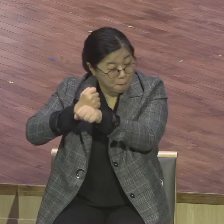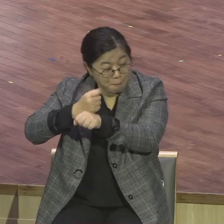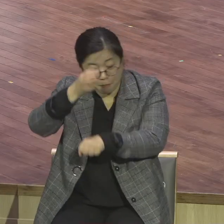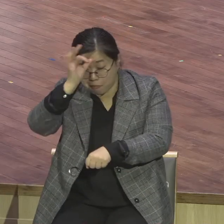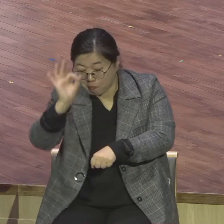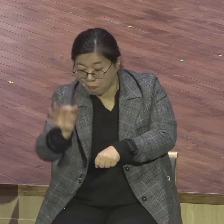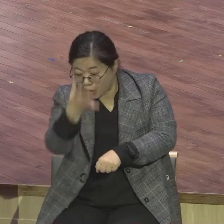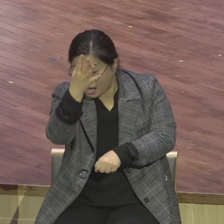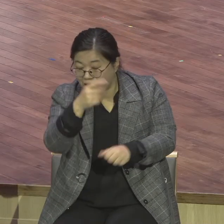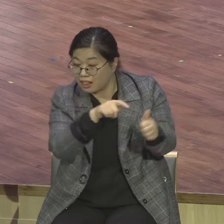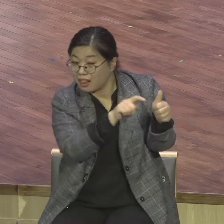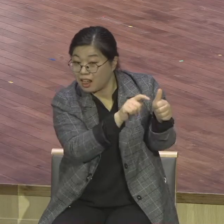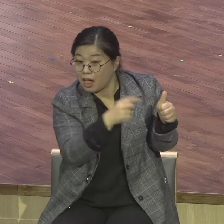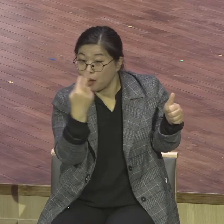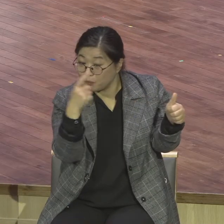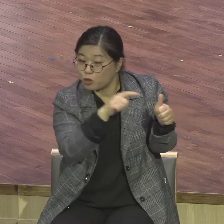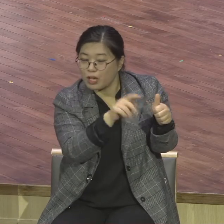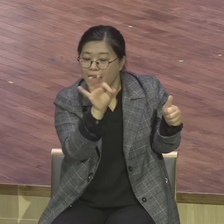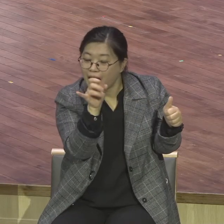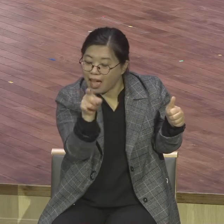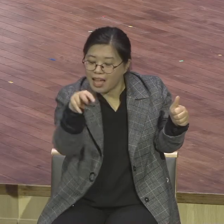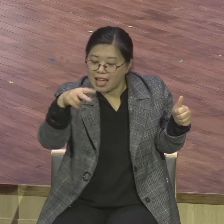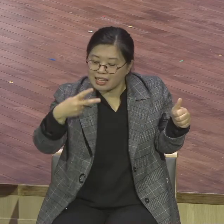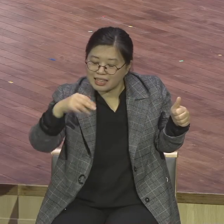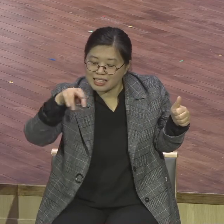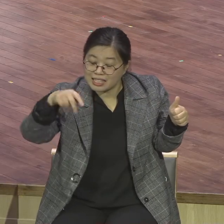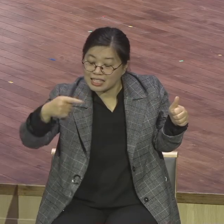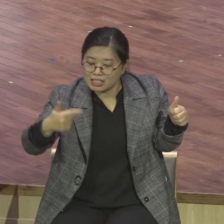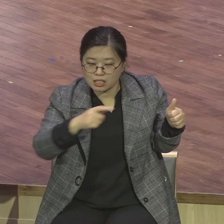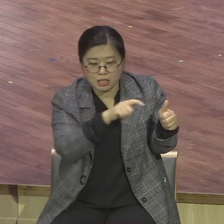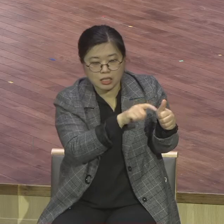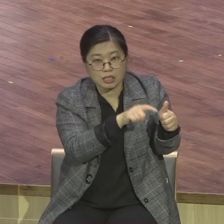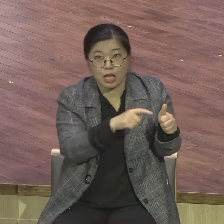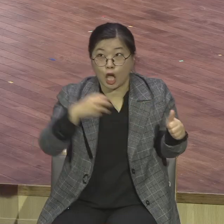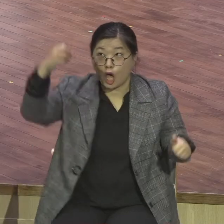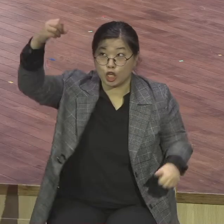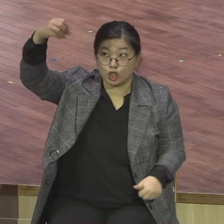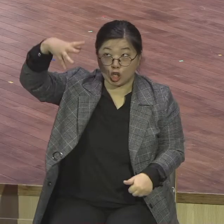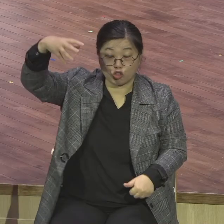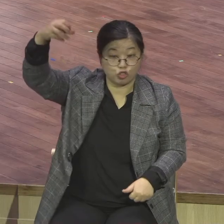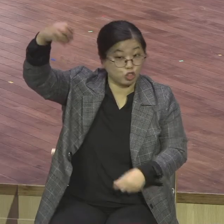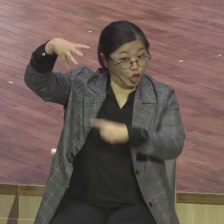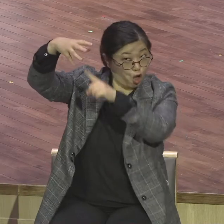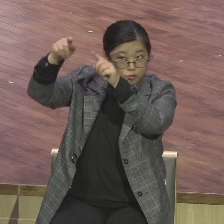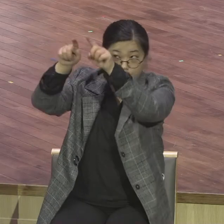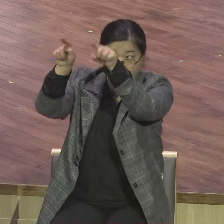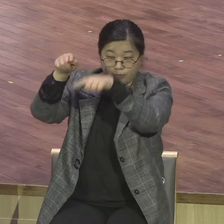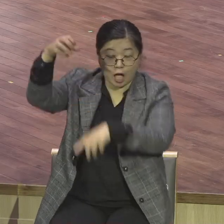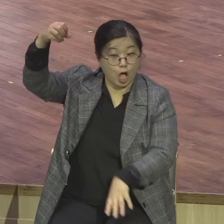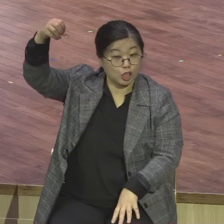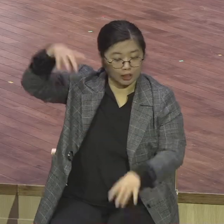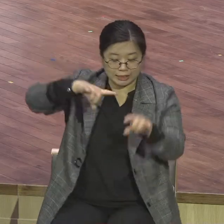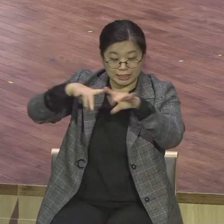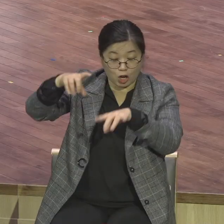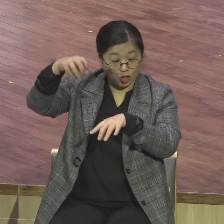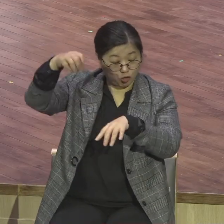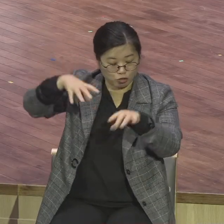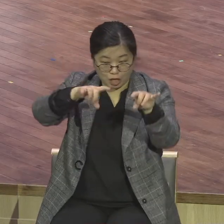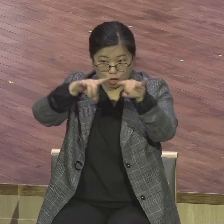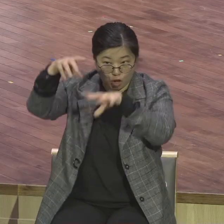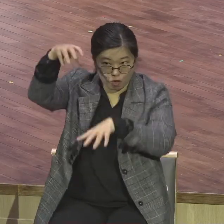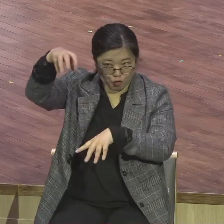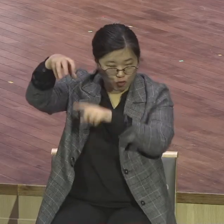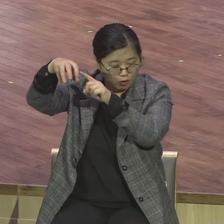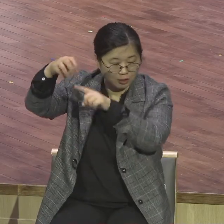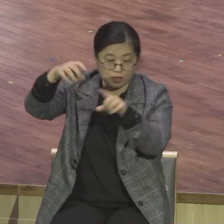계속 기도. 하나님께 기도해서 하나님 앞에 쓰임받은 그러니까 인류를 위해서 헌신한